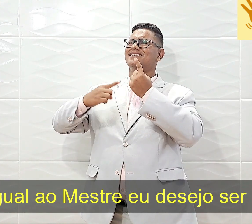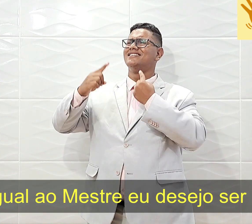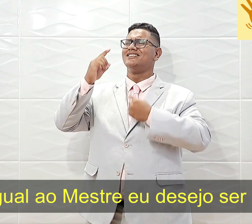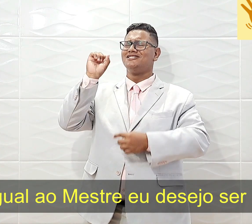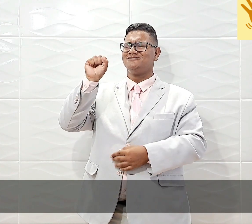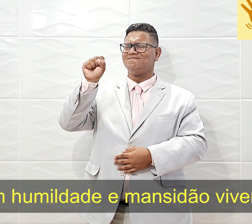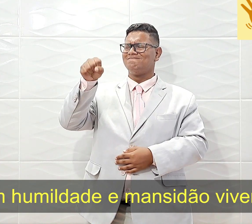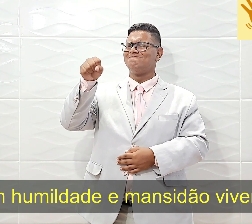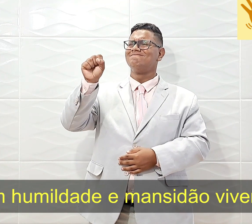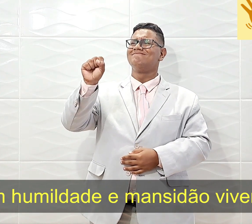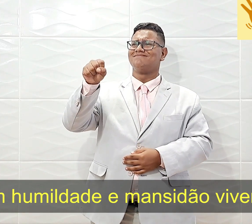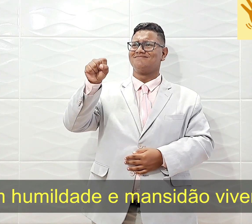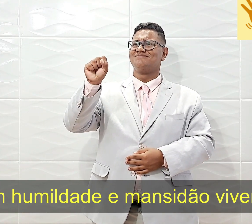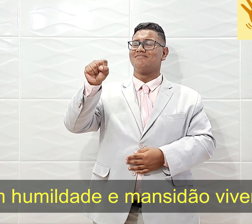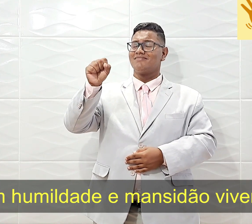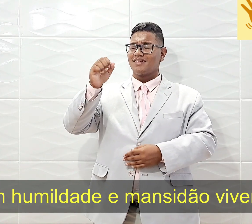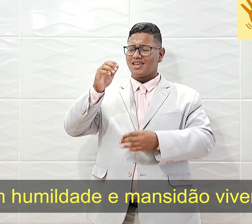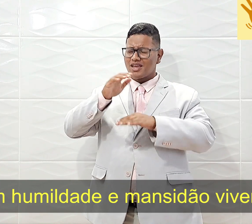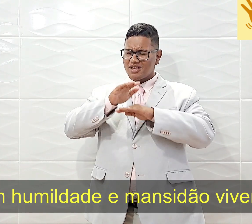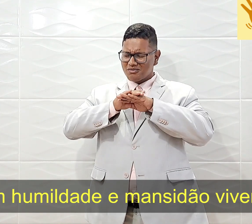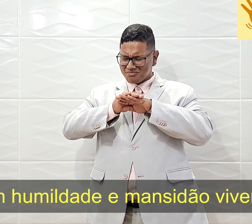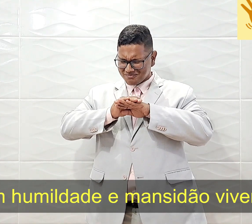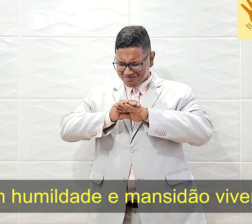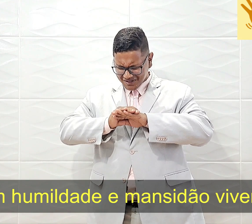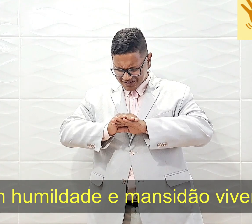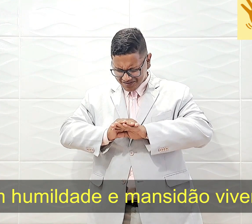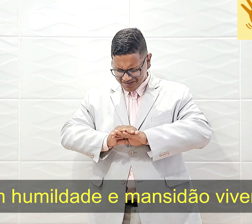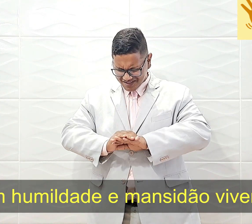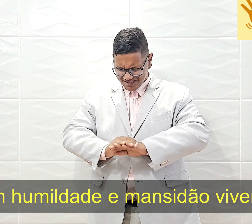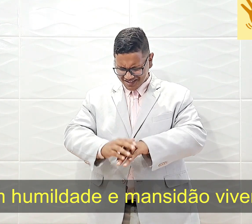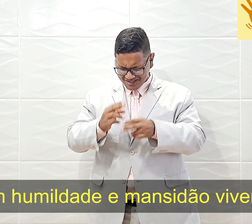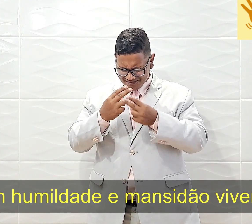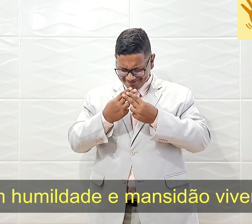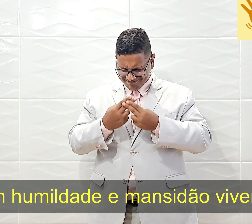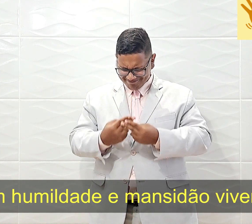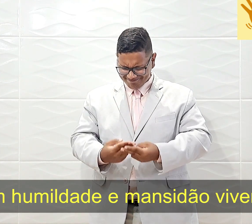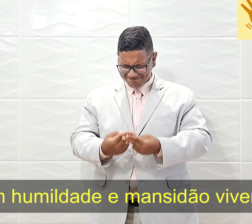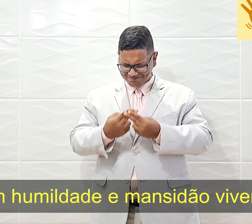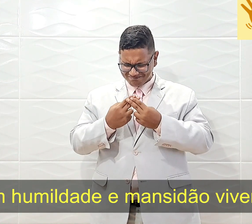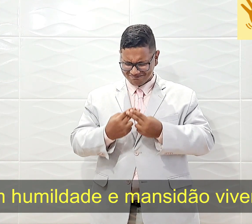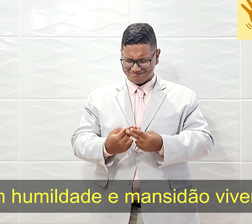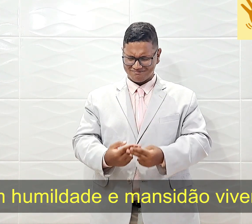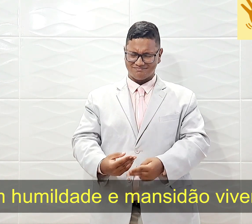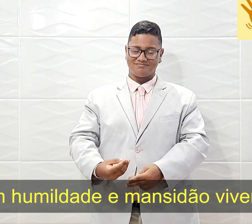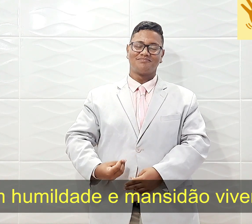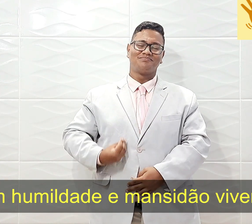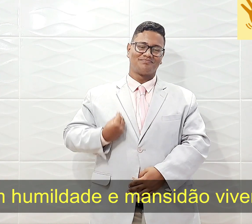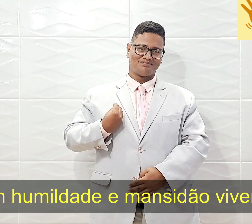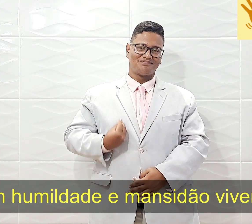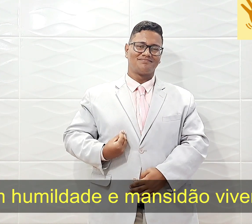Em humildade E mãos se dão viver